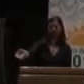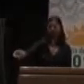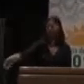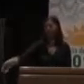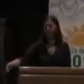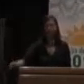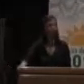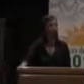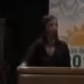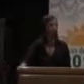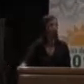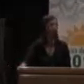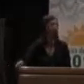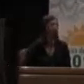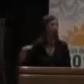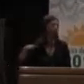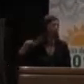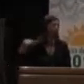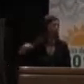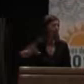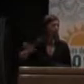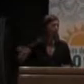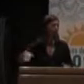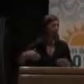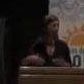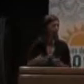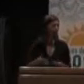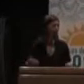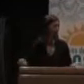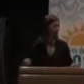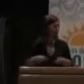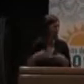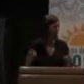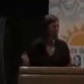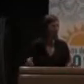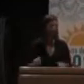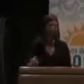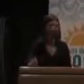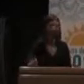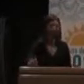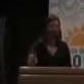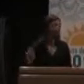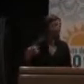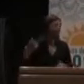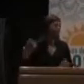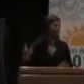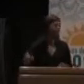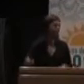cualquier elemento arquitectónico para que sea superado sin problema por una persona que vaya sola en silla de ruedas. A partir de esa medida, pues ya